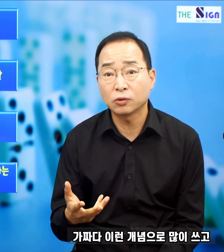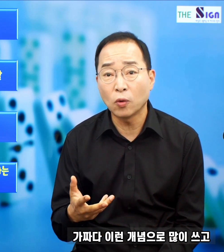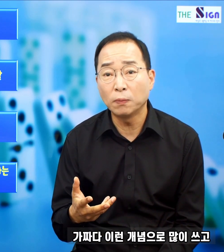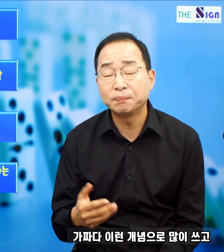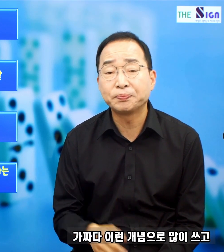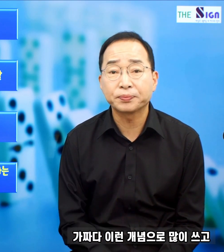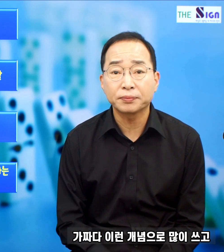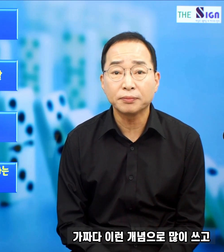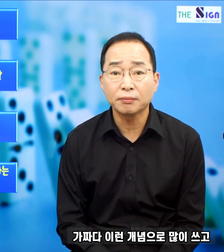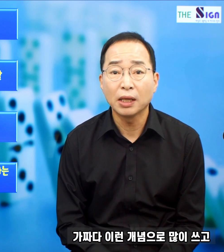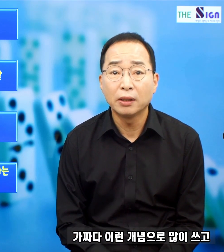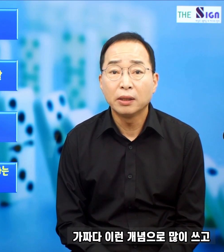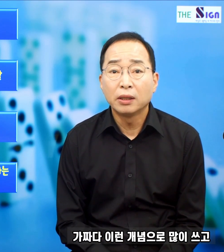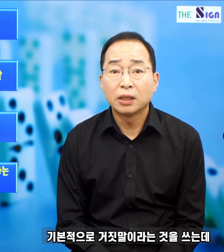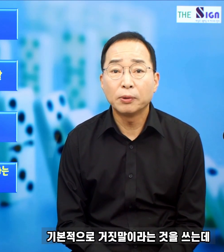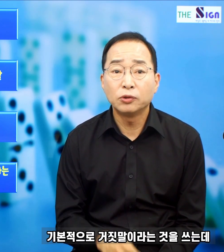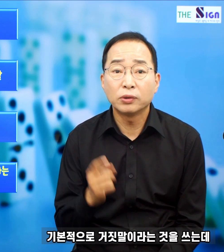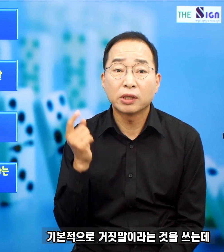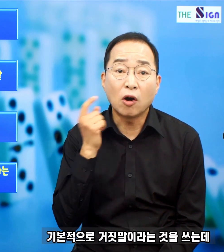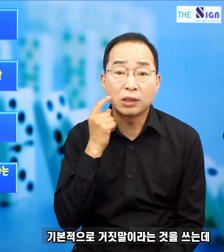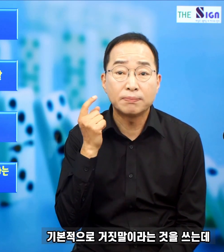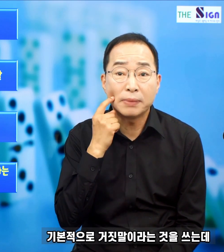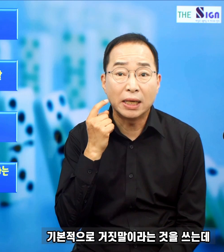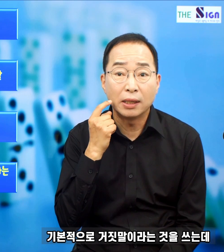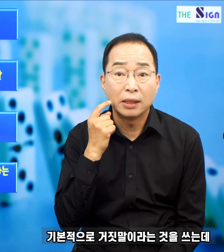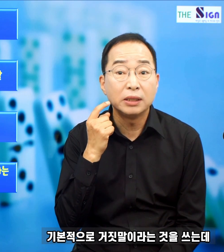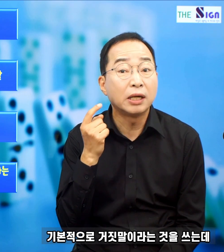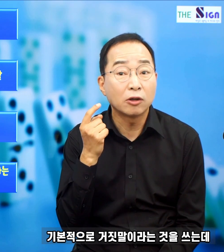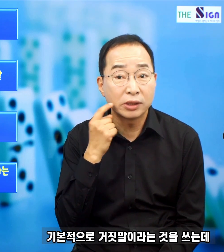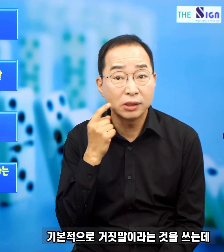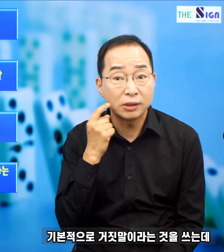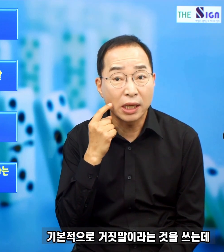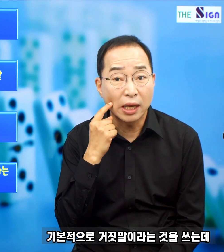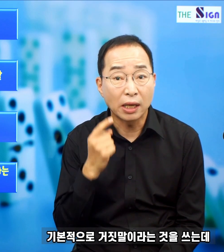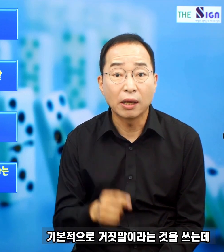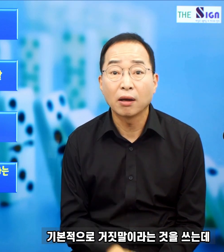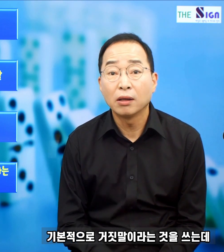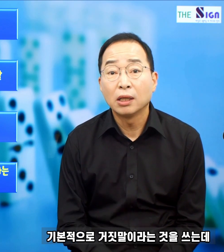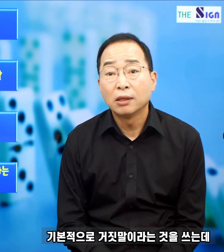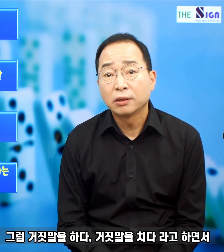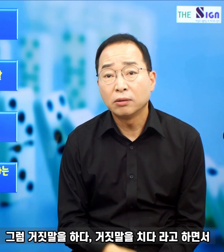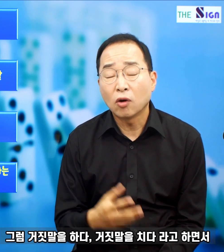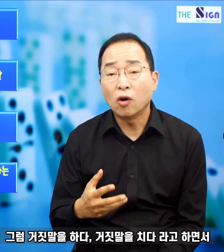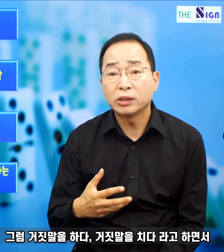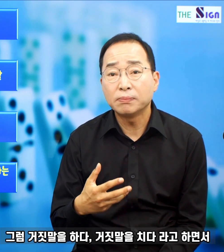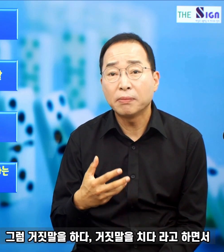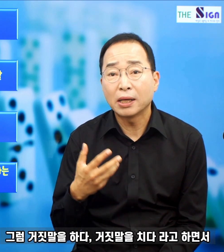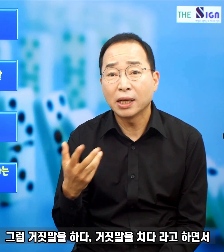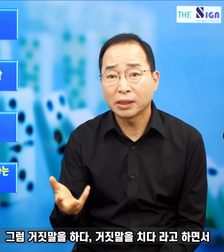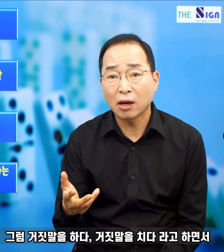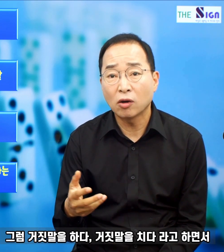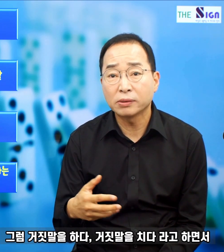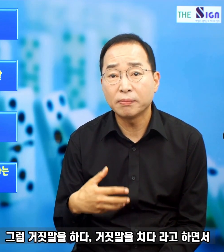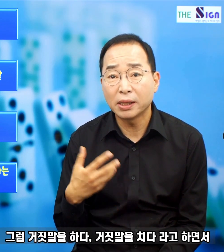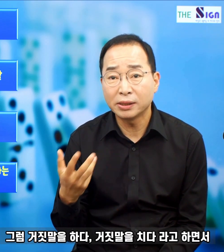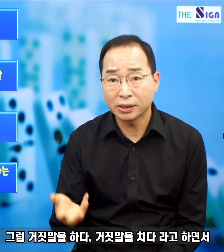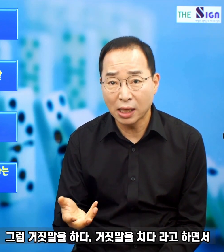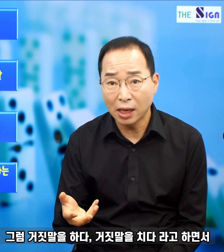쓰고, 기본적으로 이제 거짓말이라는 걸 쓰는데, 그럼 거짓말을 하다, 거짓말을 치다